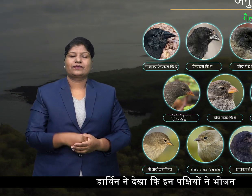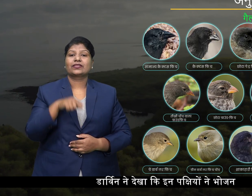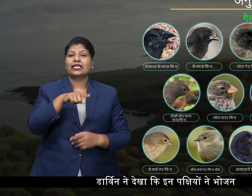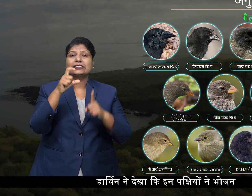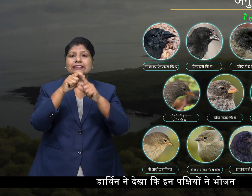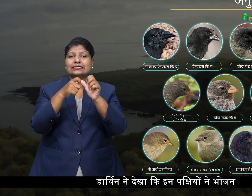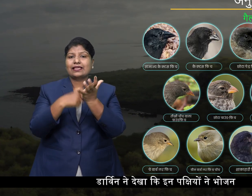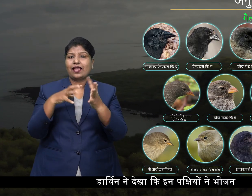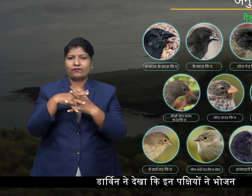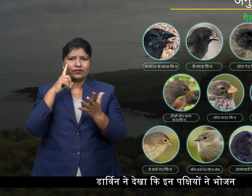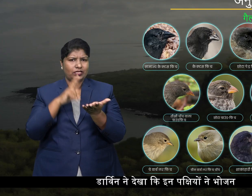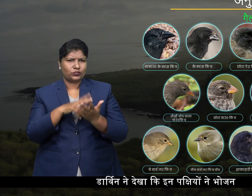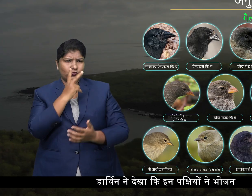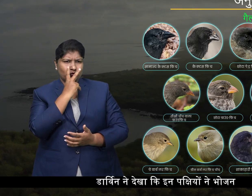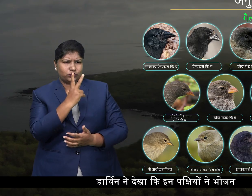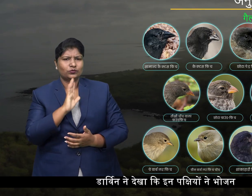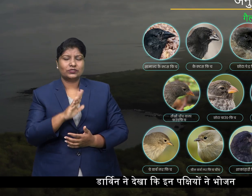डार्विन ने देखा कि इन पक्षियों ने भोजन